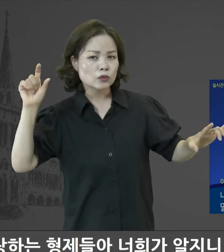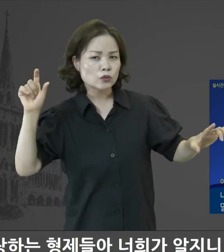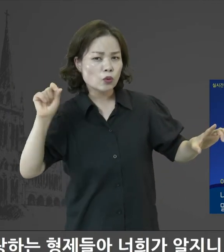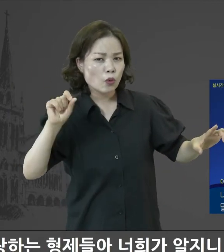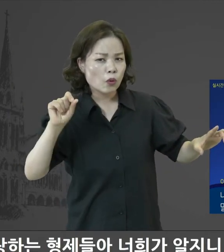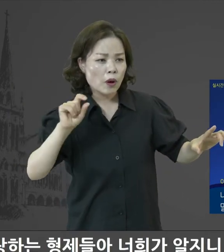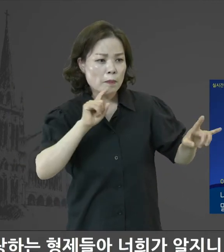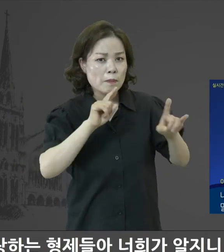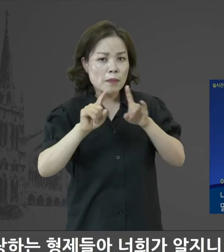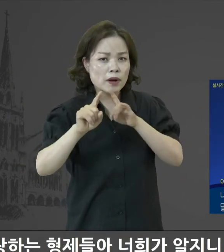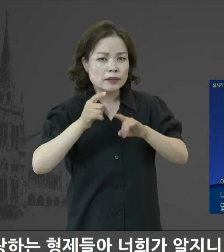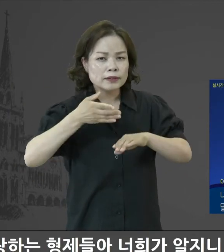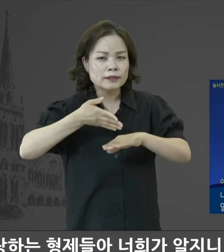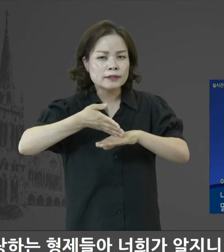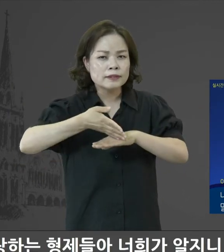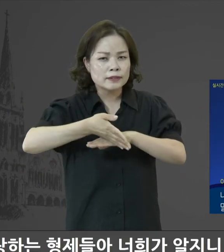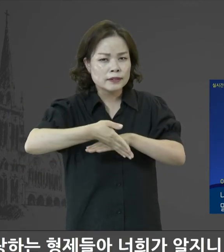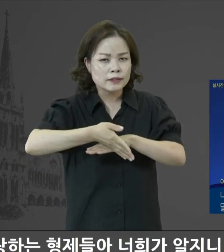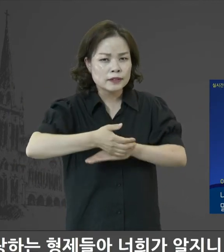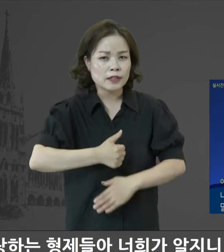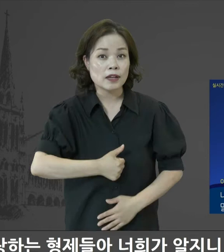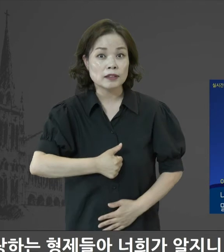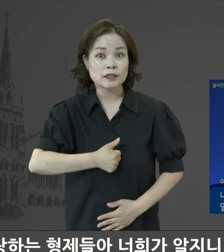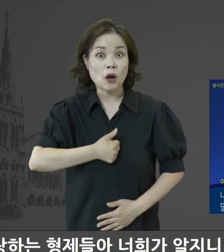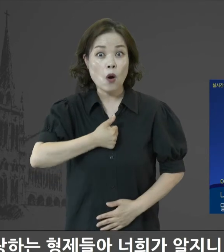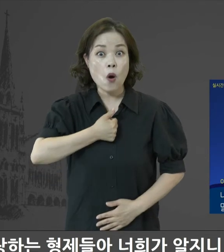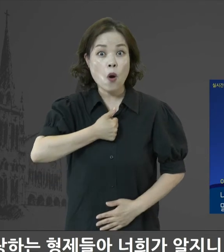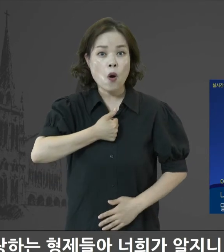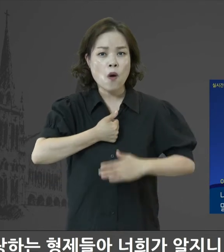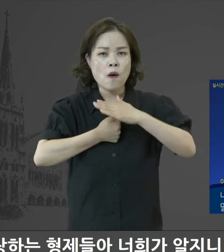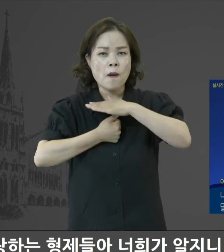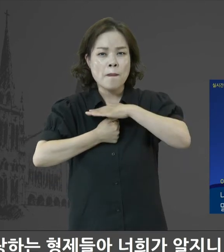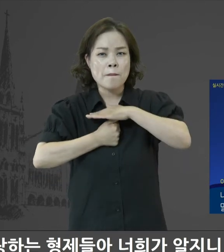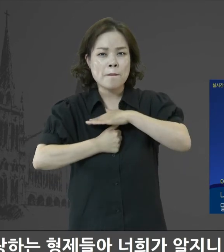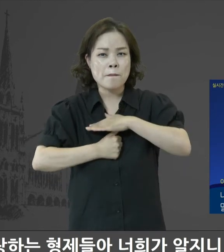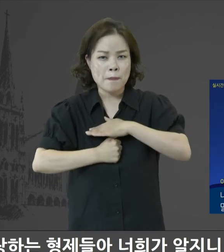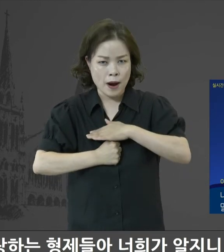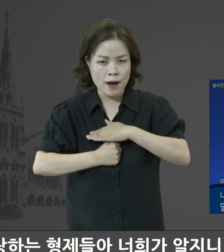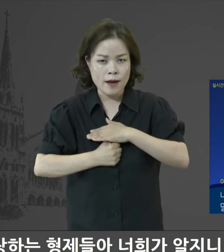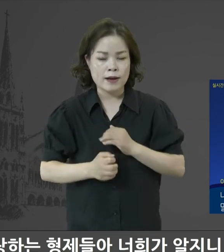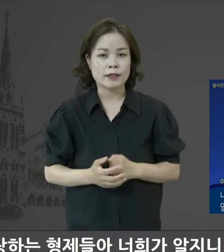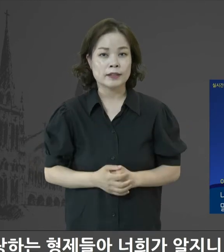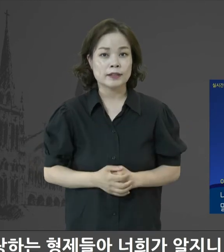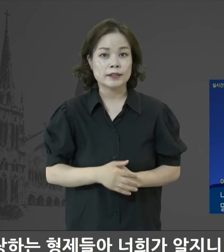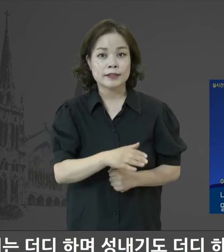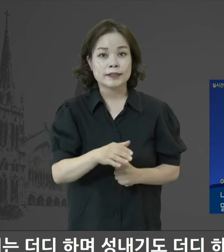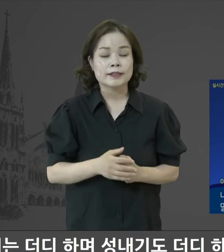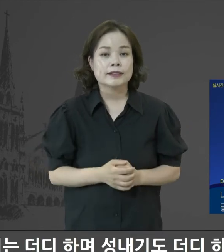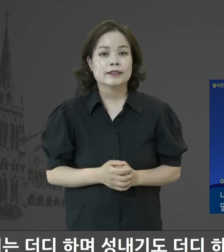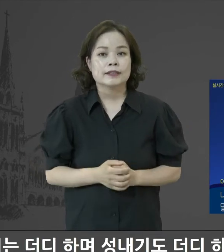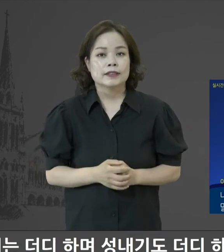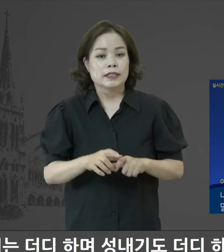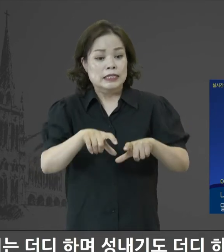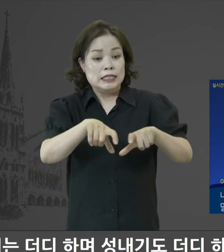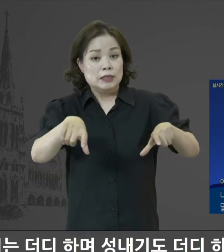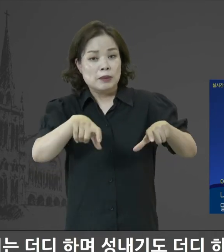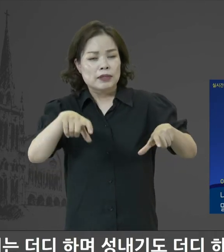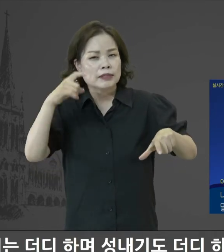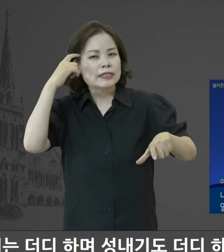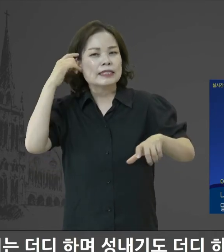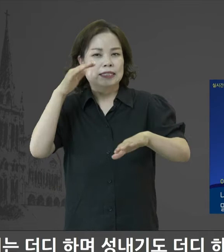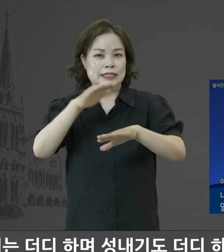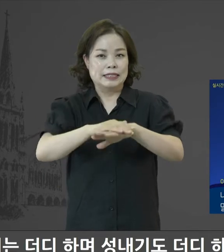하고 말하기는 더디하며 성내기도 더디하라. 여기까지 여러분 보십시오. 일반적인